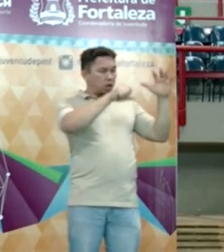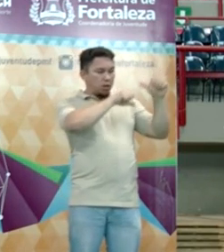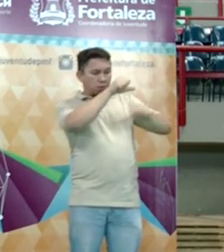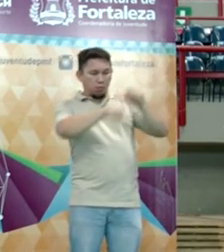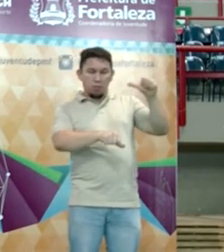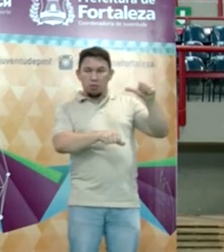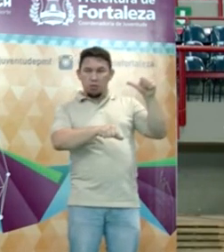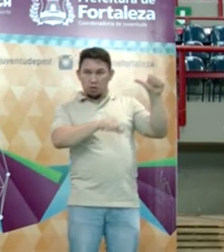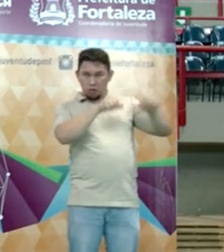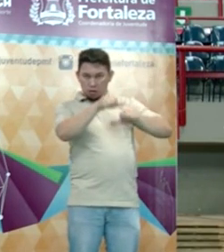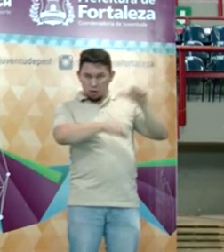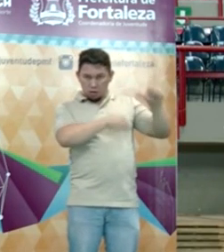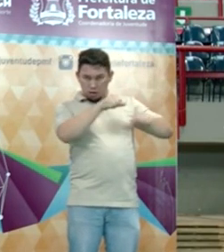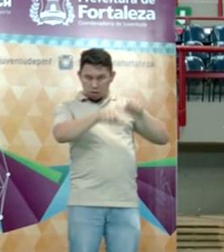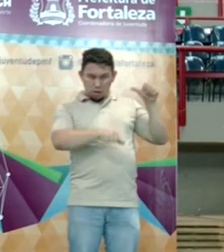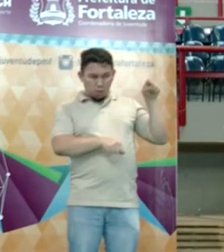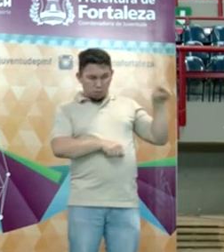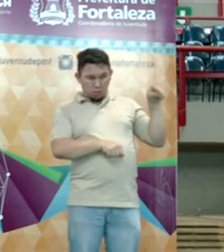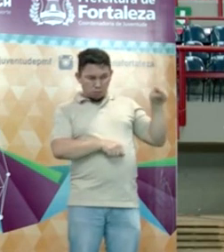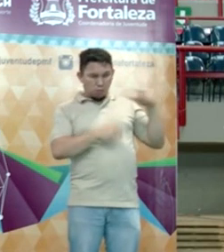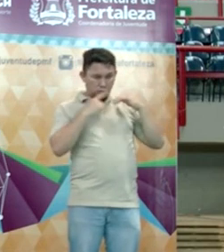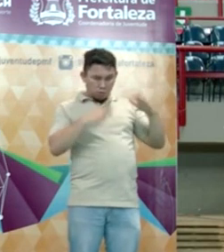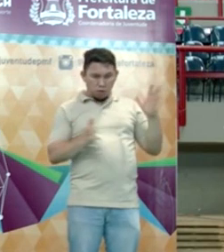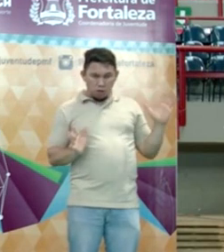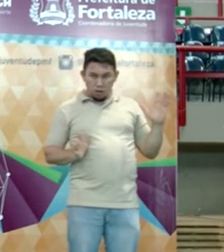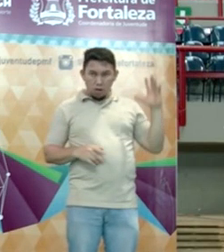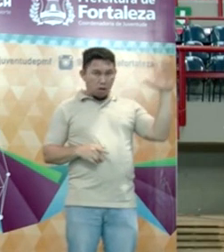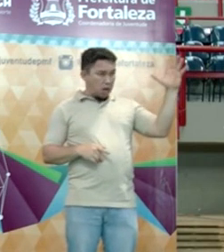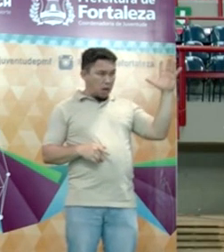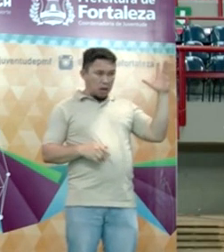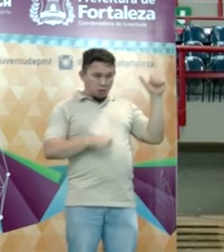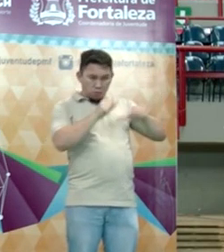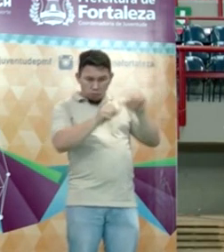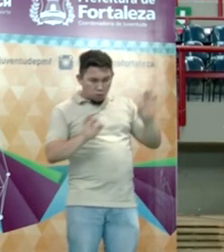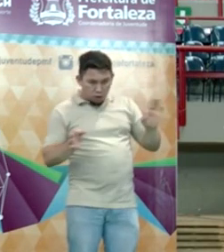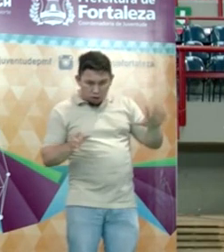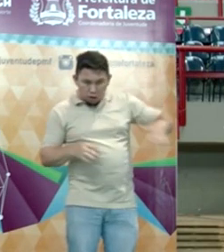exemplo, a energia renovável, ela não é impactante?